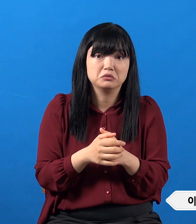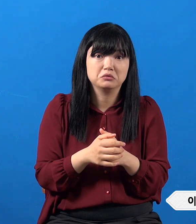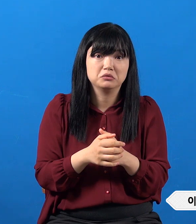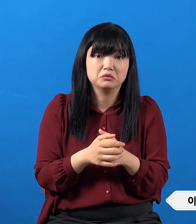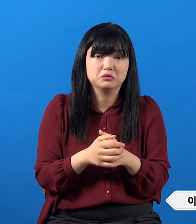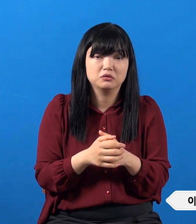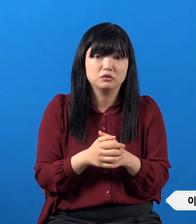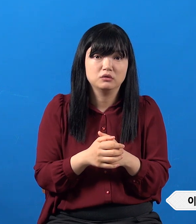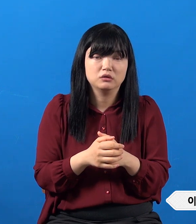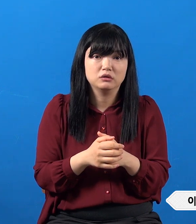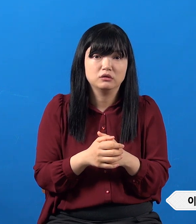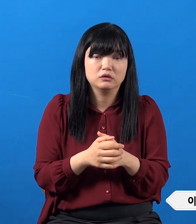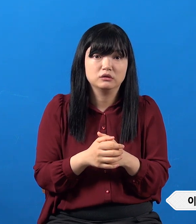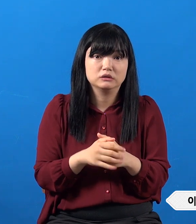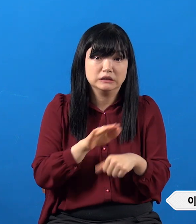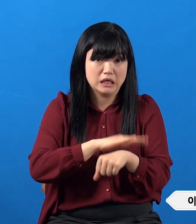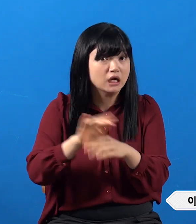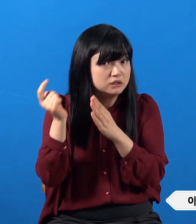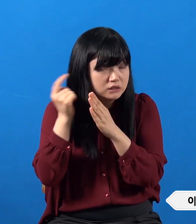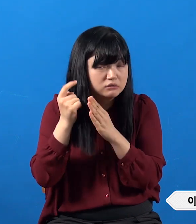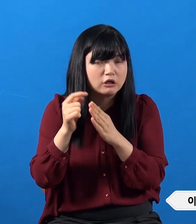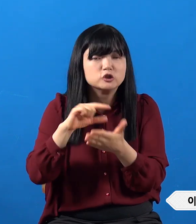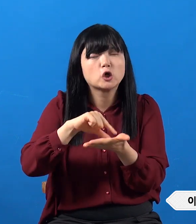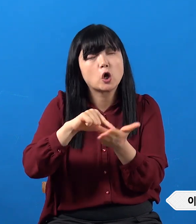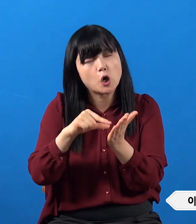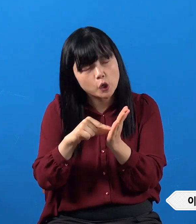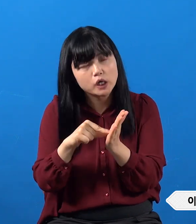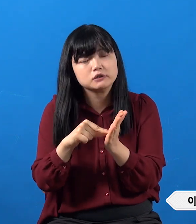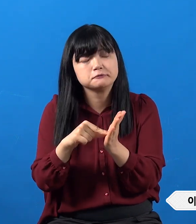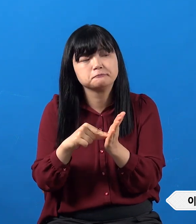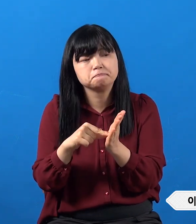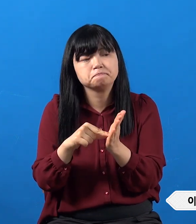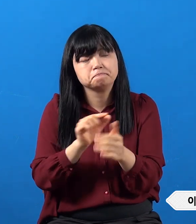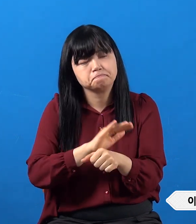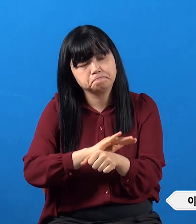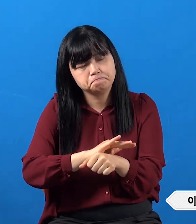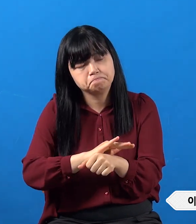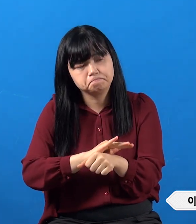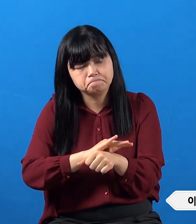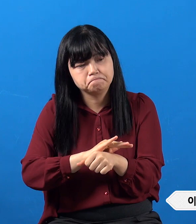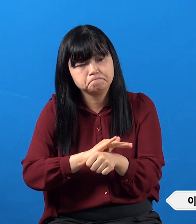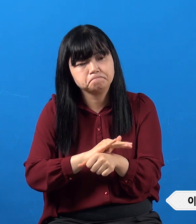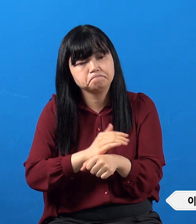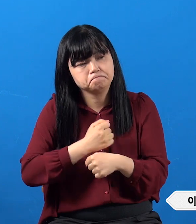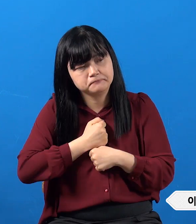힘들까요? 제 말을 잘 들으세요. 적당하게 괜찮게 산 사람들.